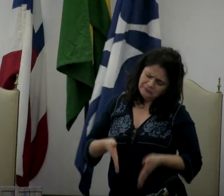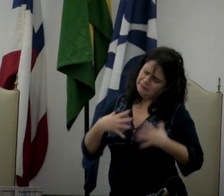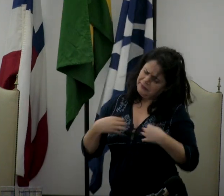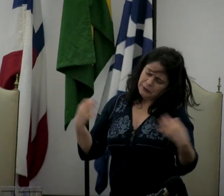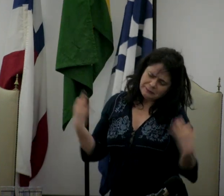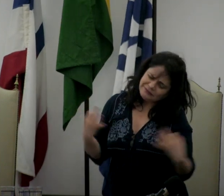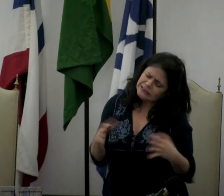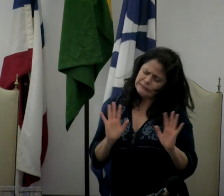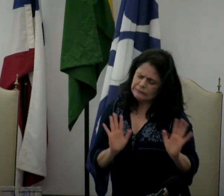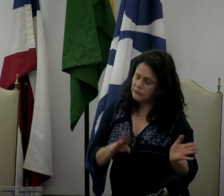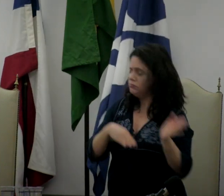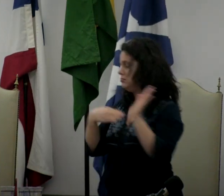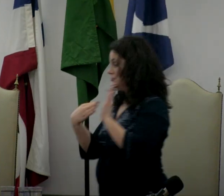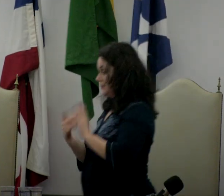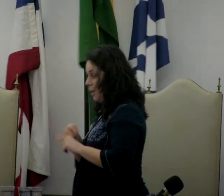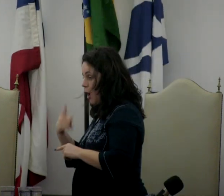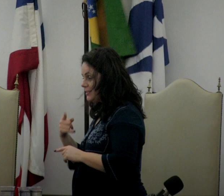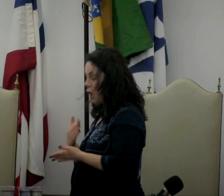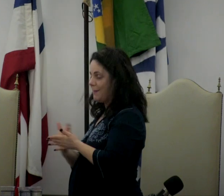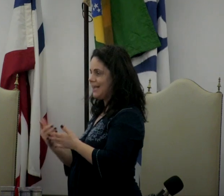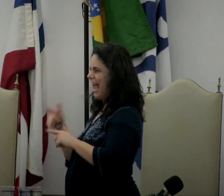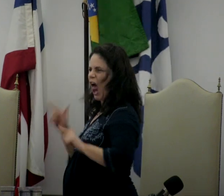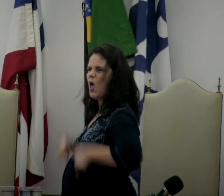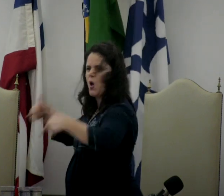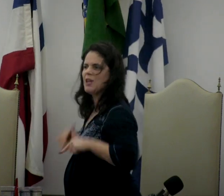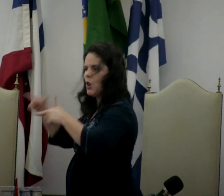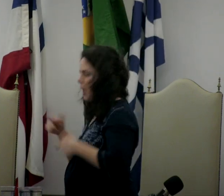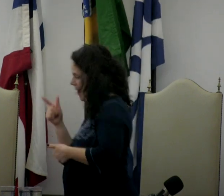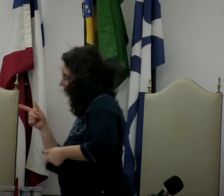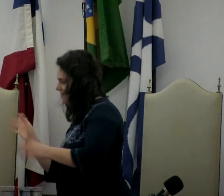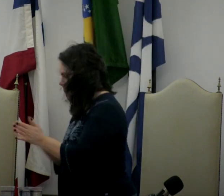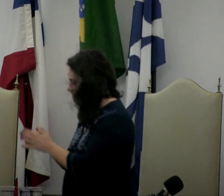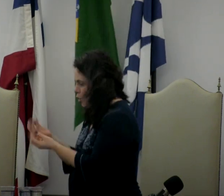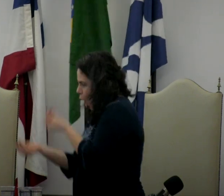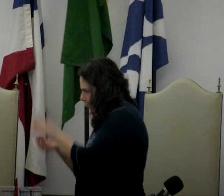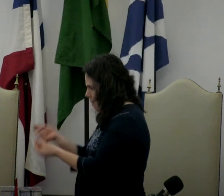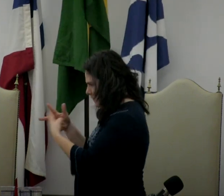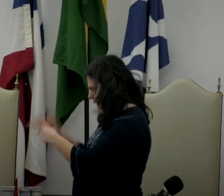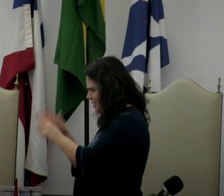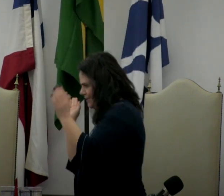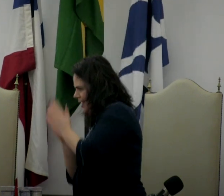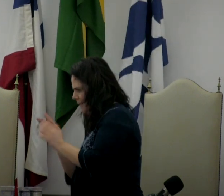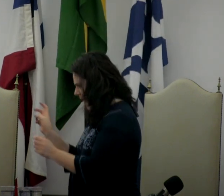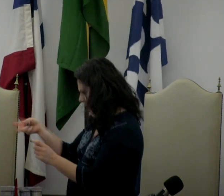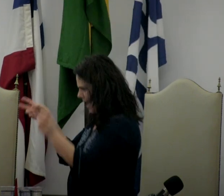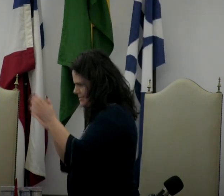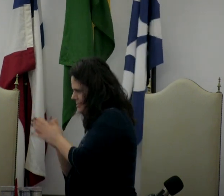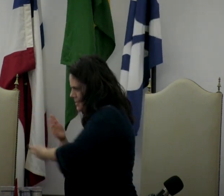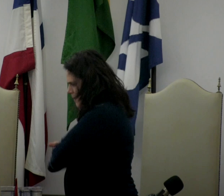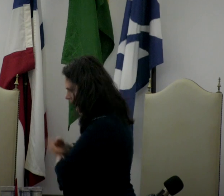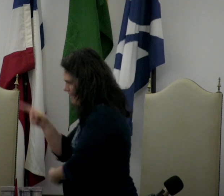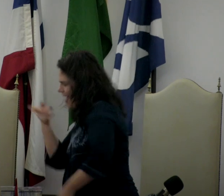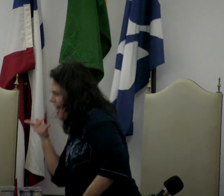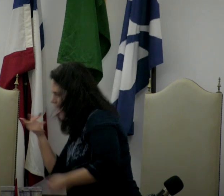Então, ela entra no processo de luto e depois ela começa a lutar também pelas questões de o que eu preciso